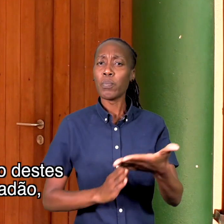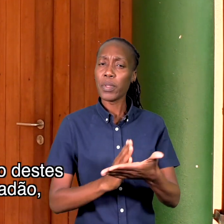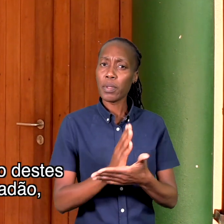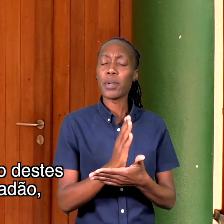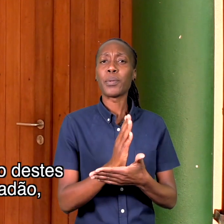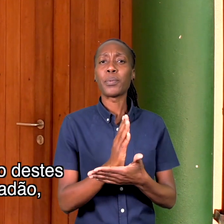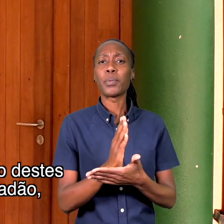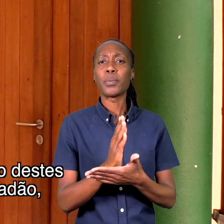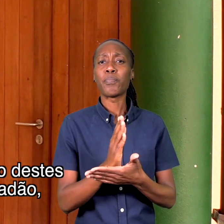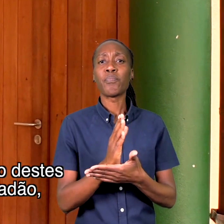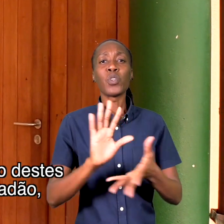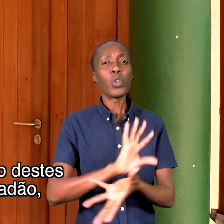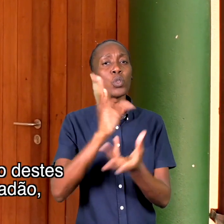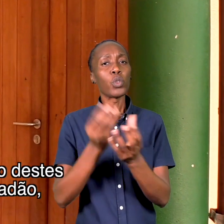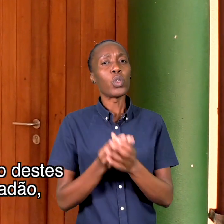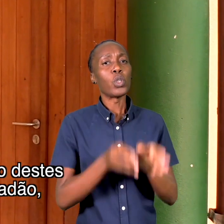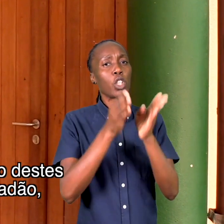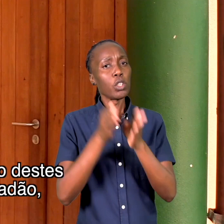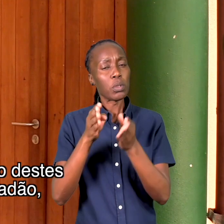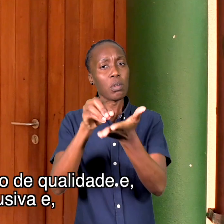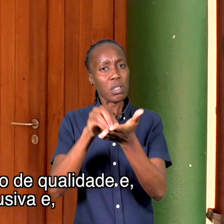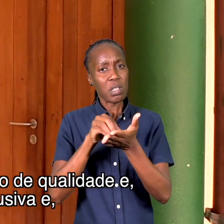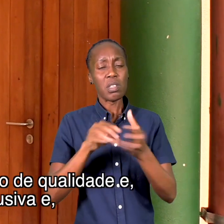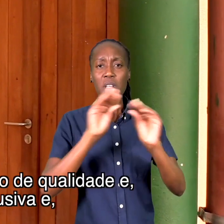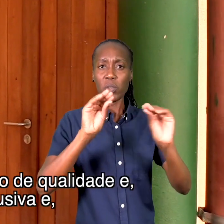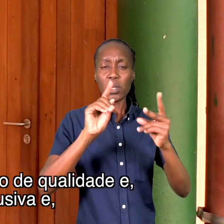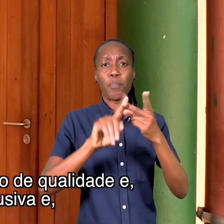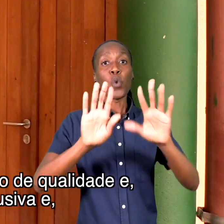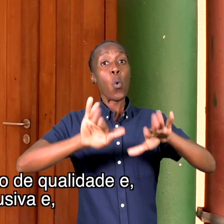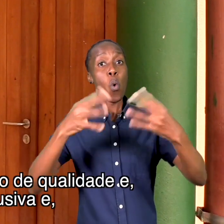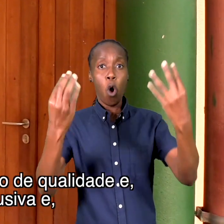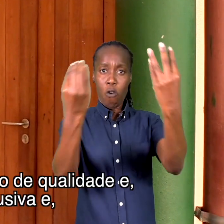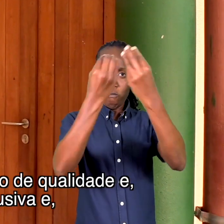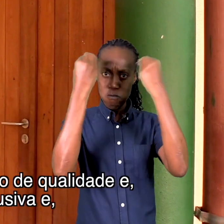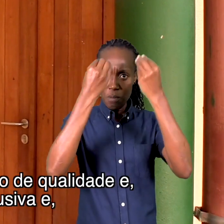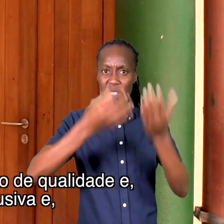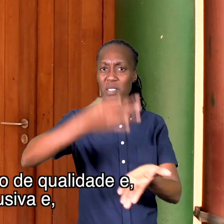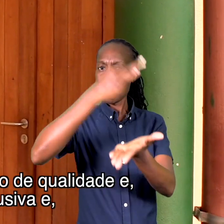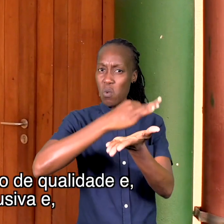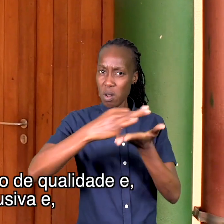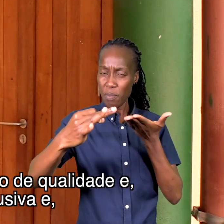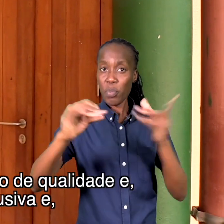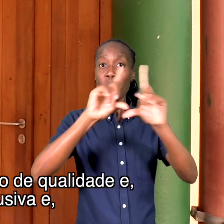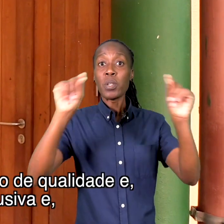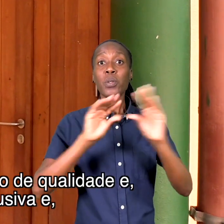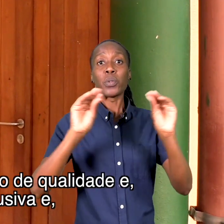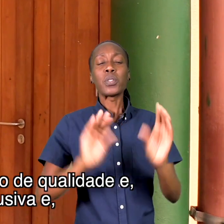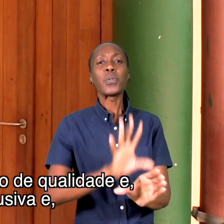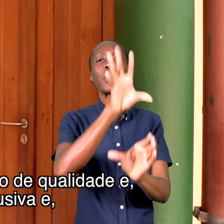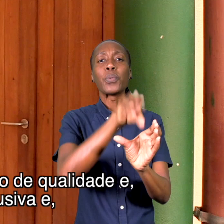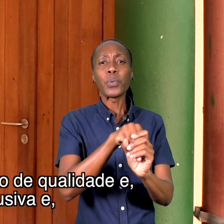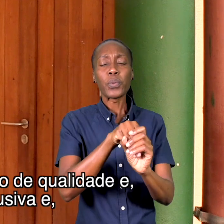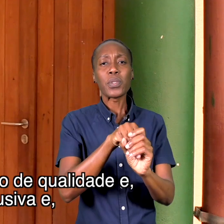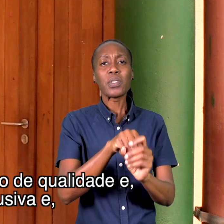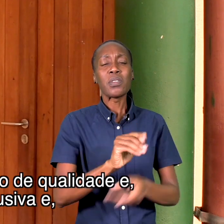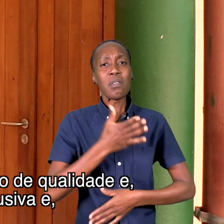não é, destes direitos, que é direito de todo cidadão, o acesso à educação, o acesso à formação de qualidade, não é? E no contexto da